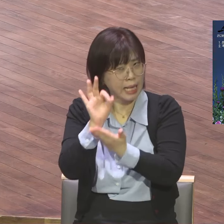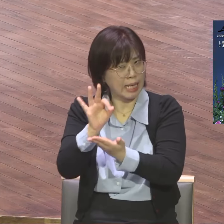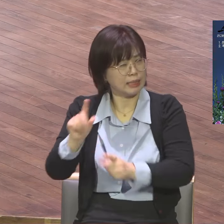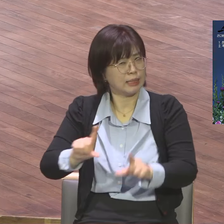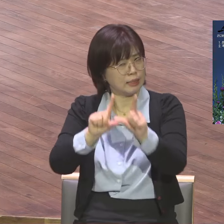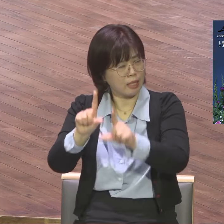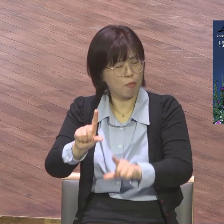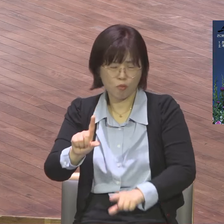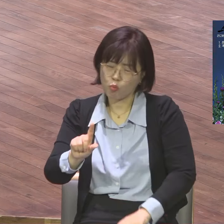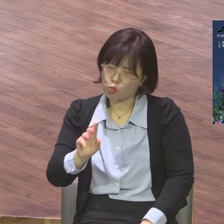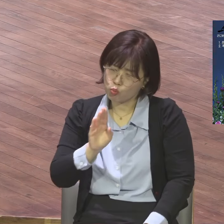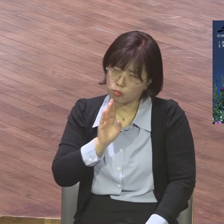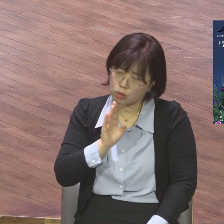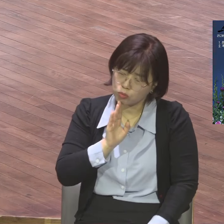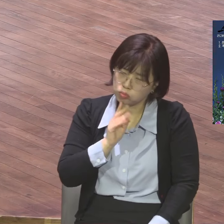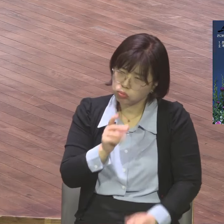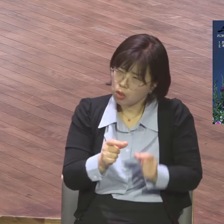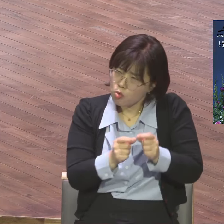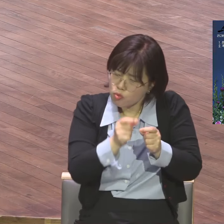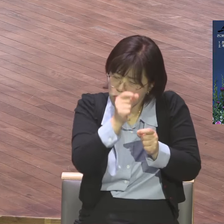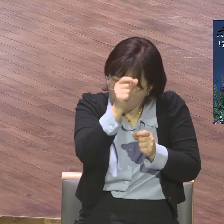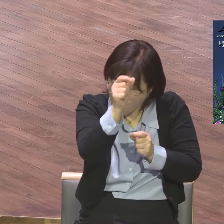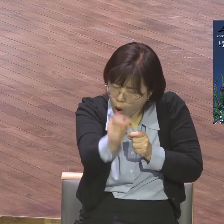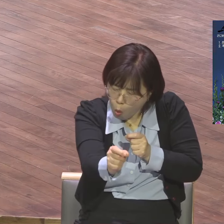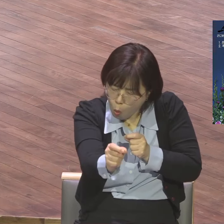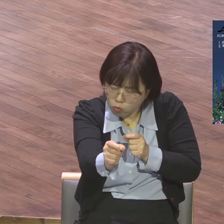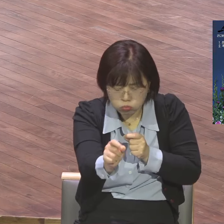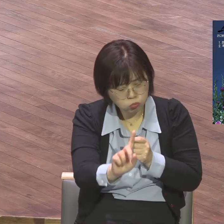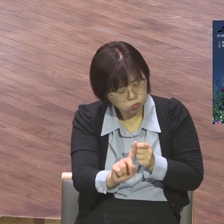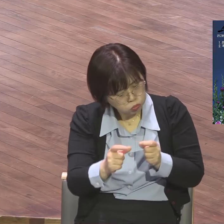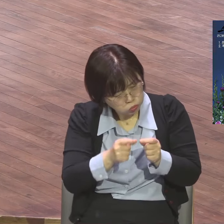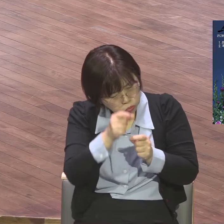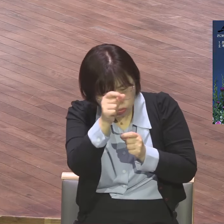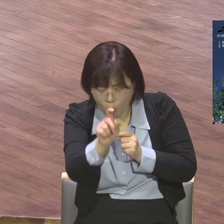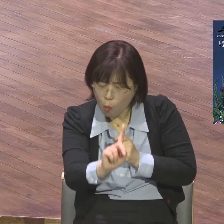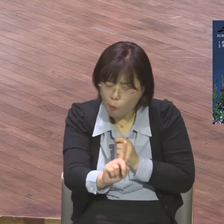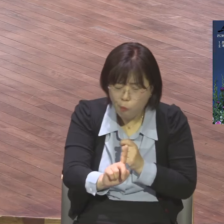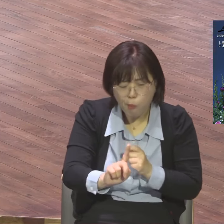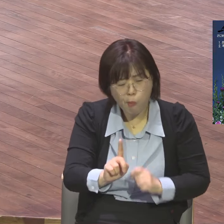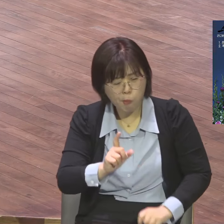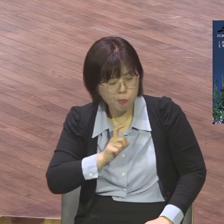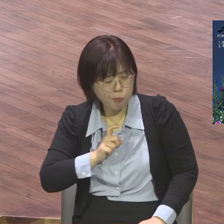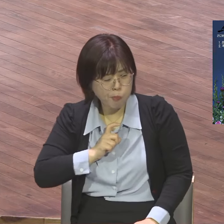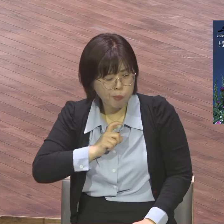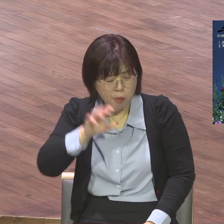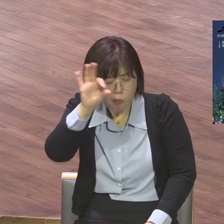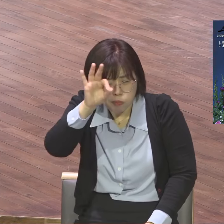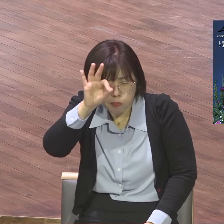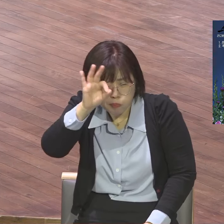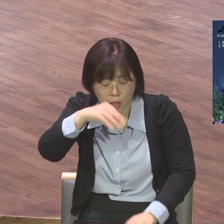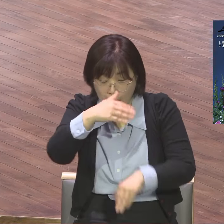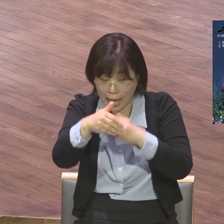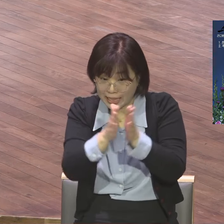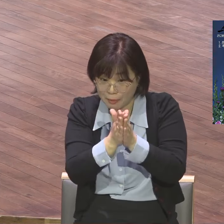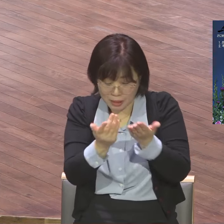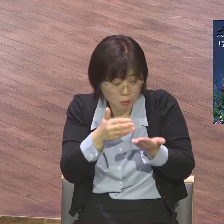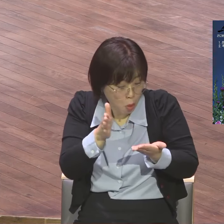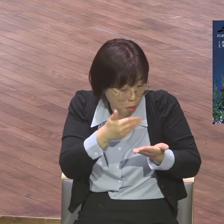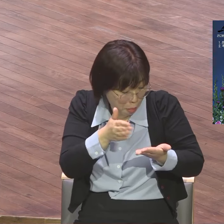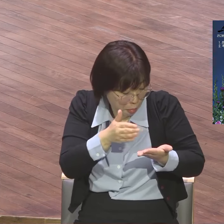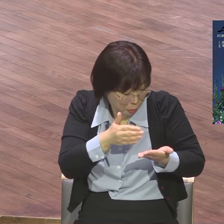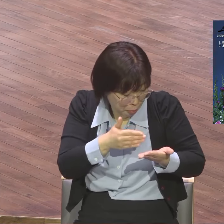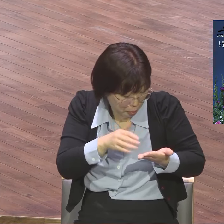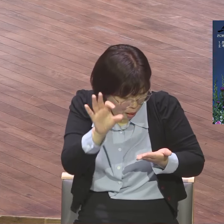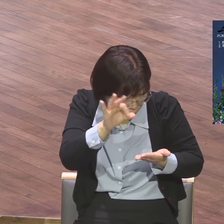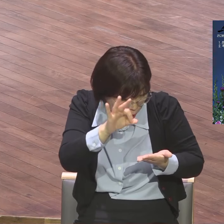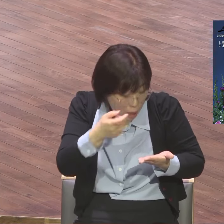아닌가 이렇게 고민하다가 성경을 찾아봤는데 영원한 것이 세 가지가 있음을